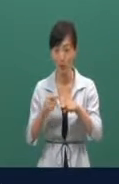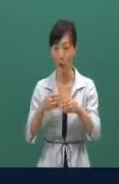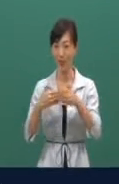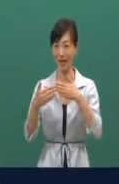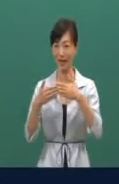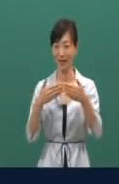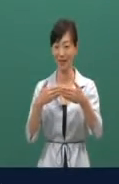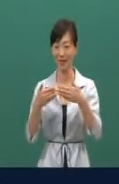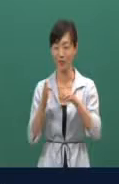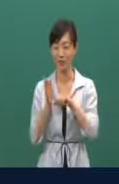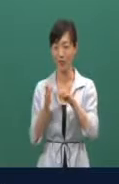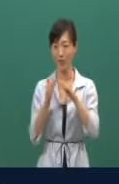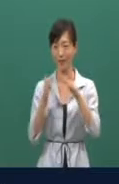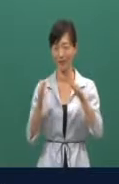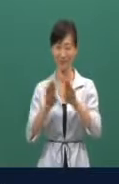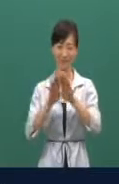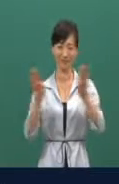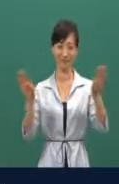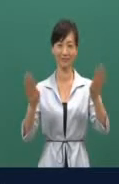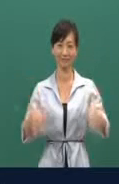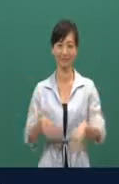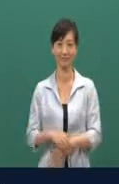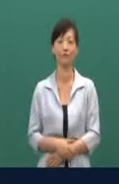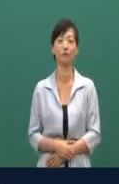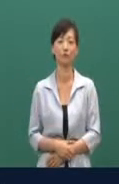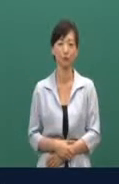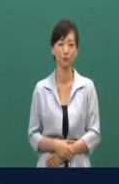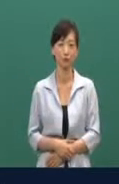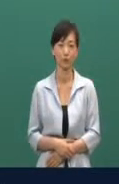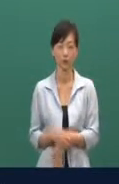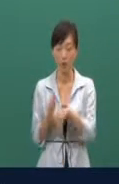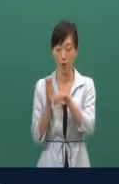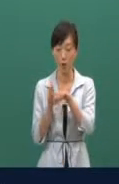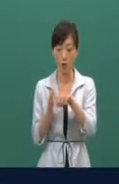当時の料理を体験する料理会が開かれました。